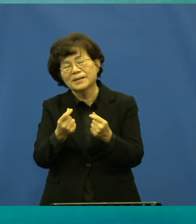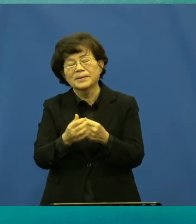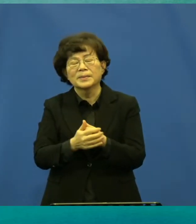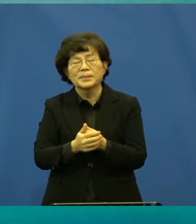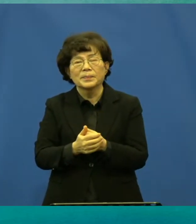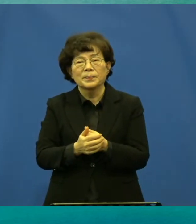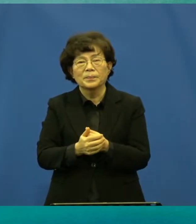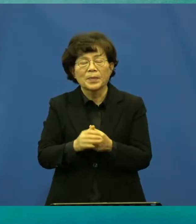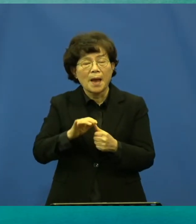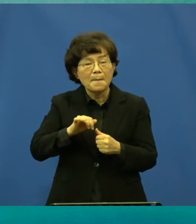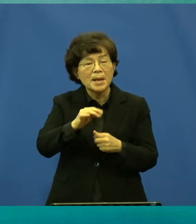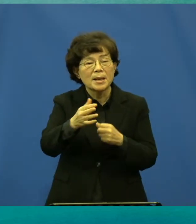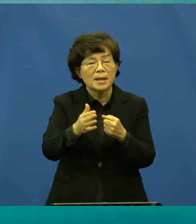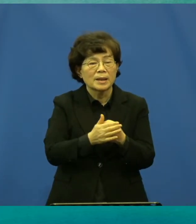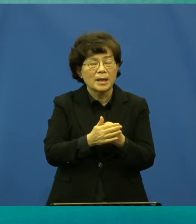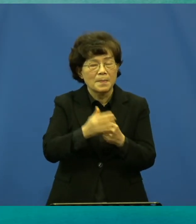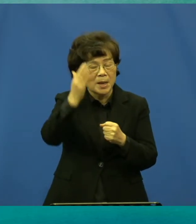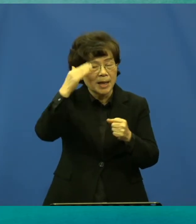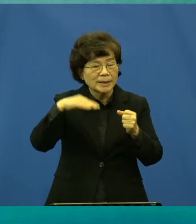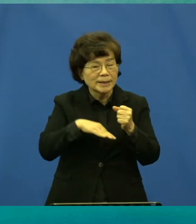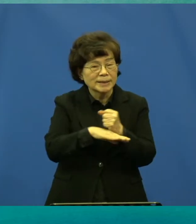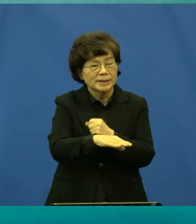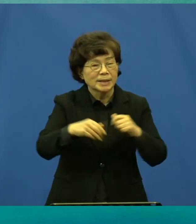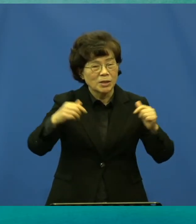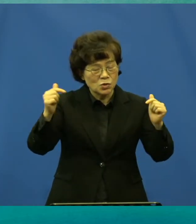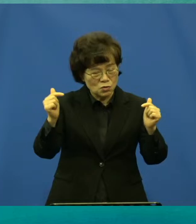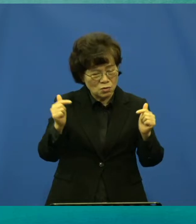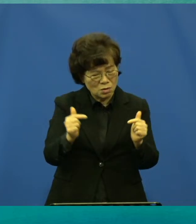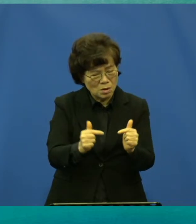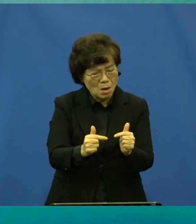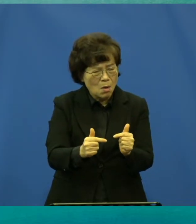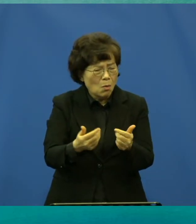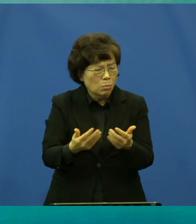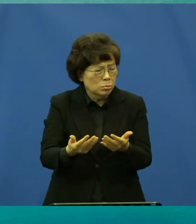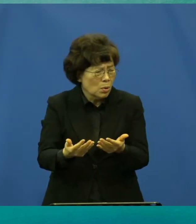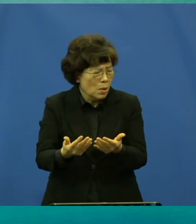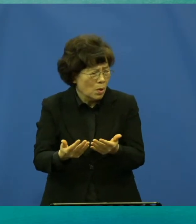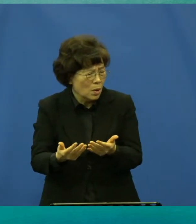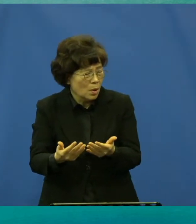이 벌레로 인해 그늘이 줄어드는 것에 어쩔 줄 몰라 하고 있습니다.